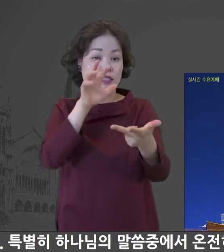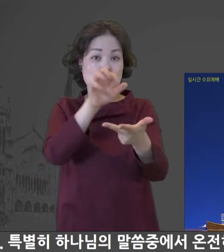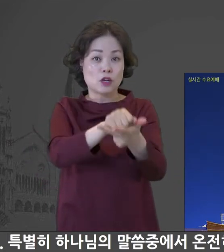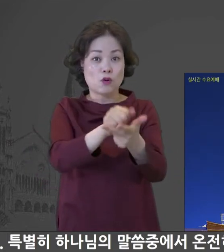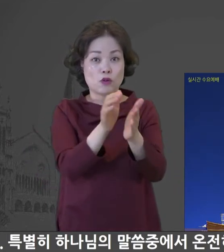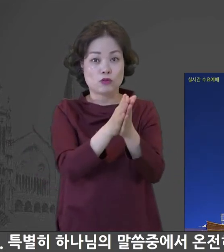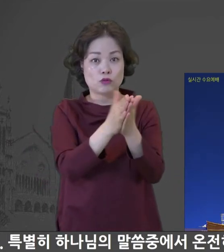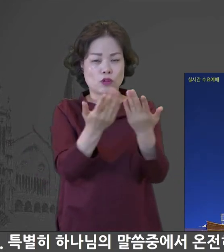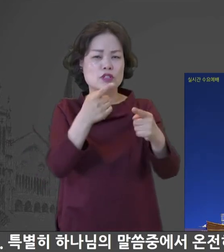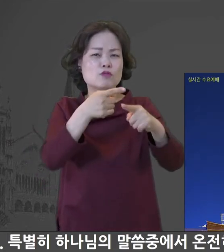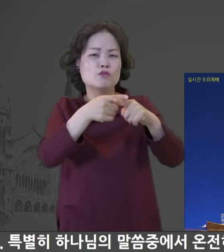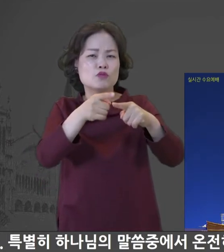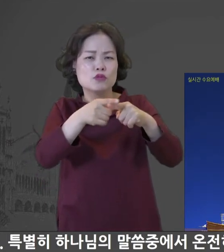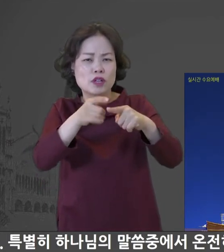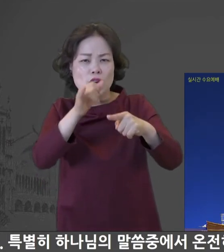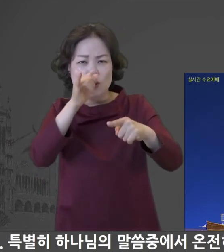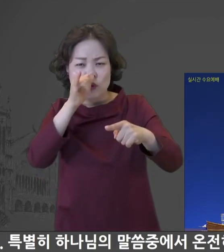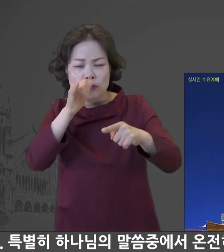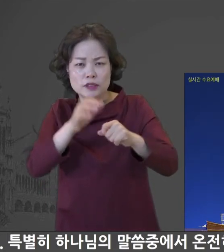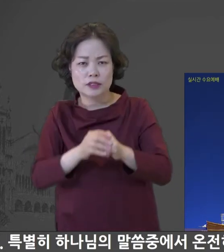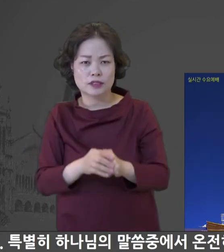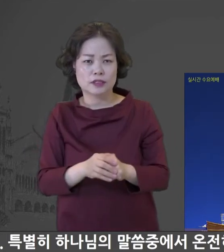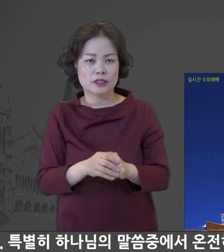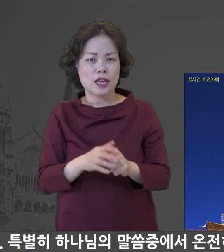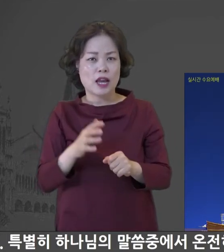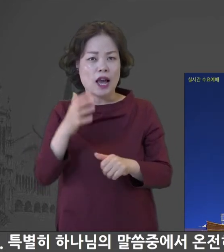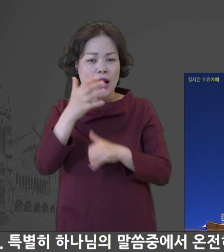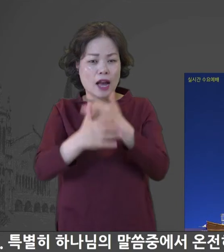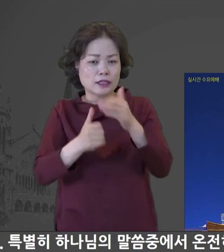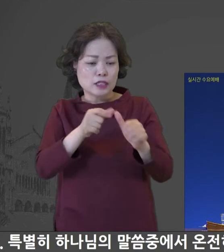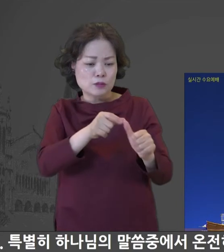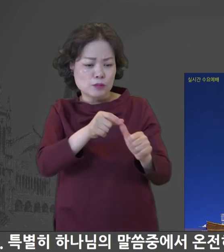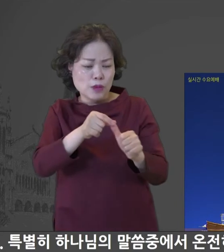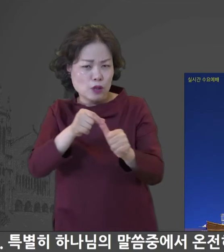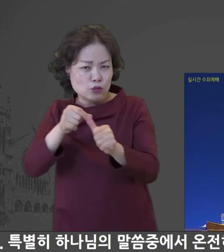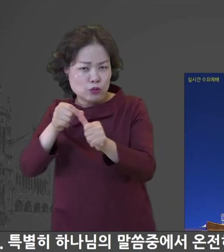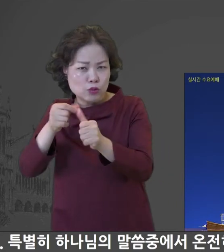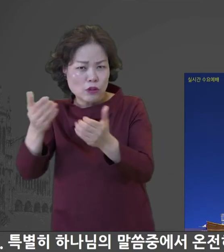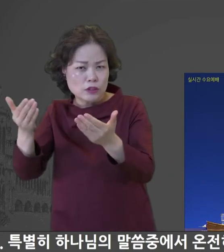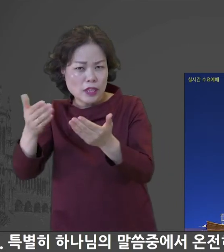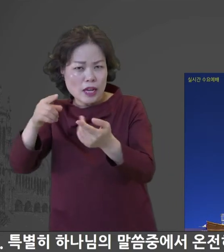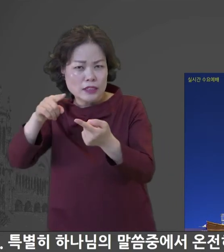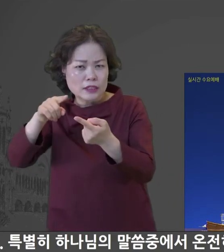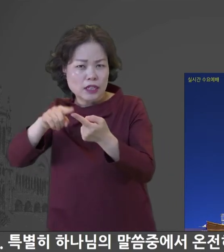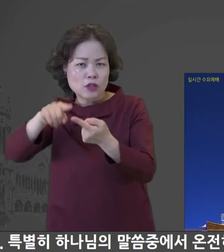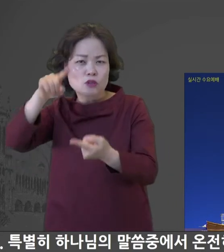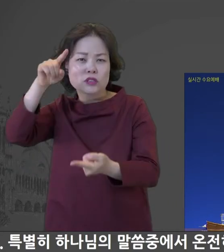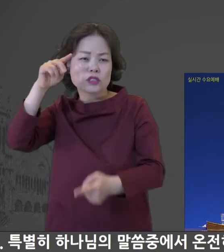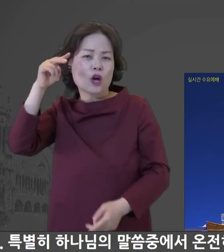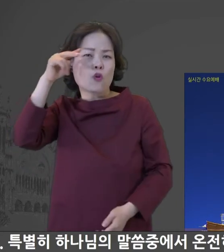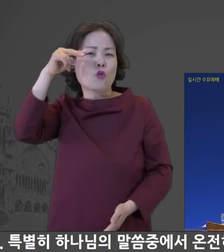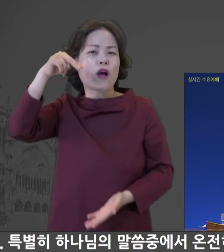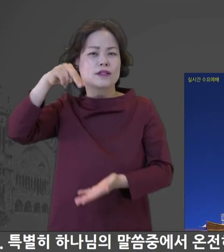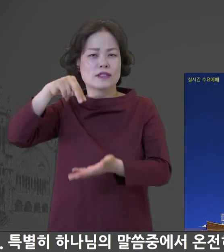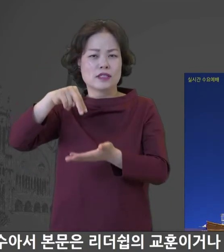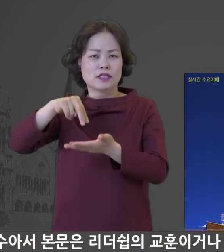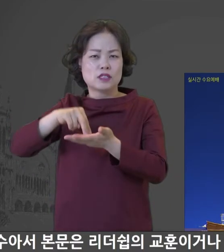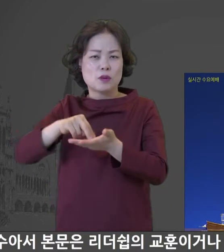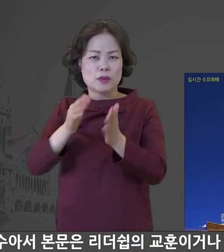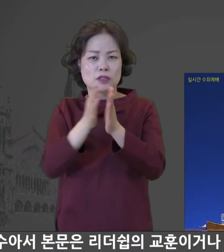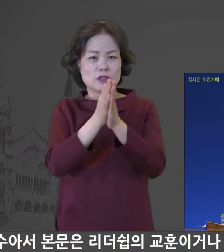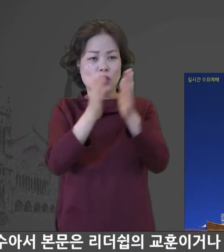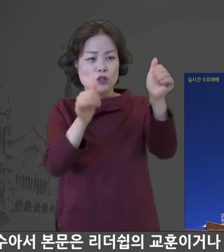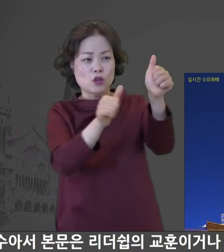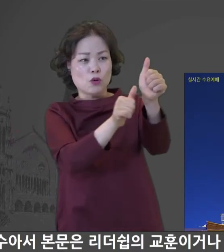오늘은 하나님의 구속사적인 관점에서 하나님이 어떻게 구원을 이루어 가시는지에 대한 관점에서 여호수아를